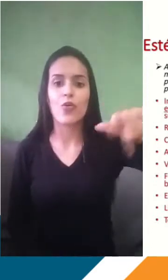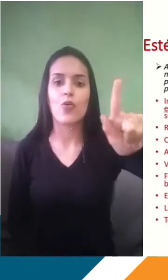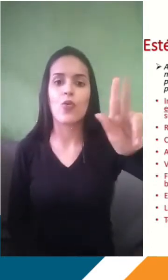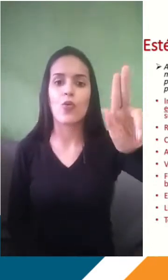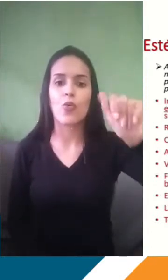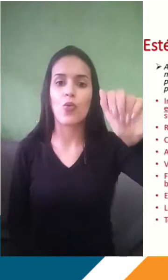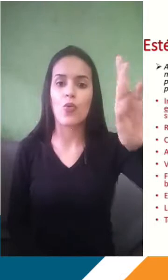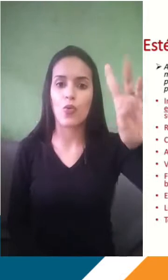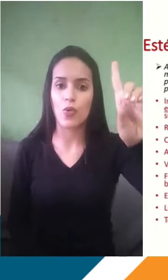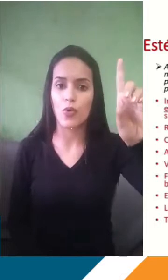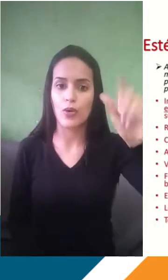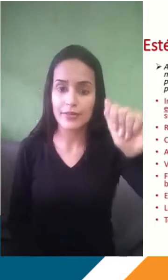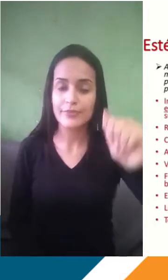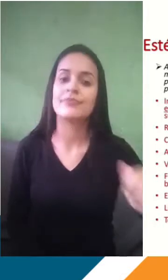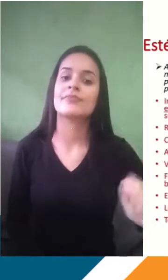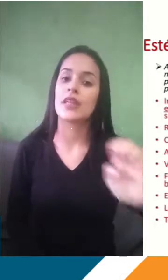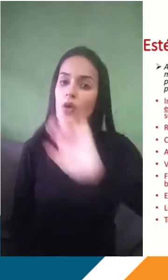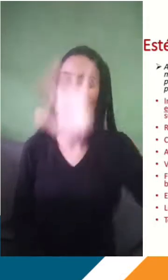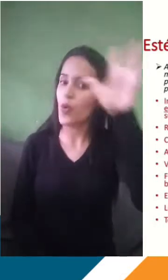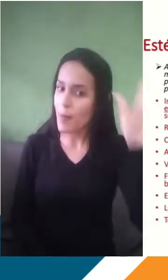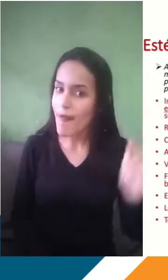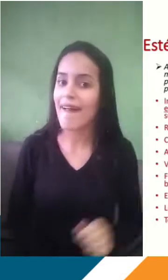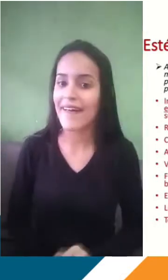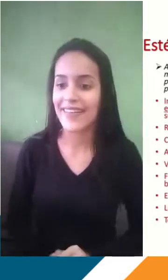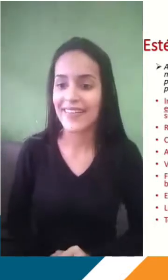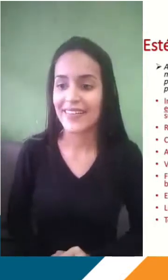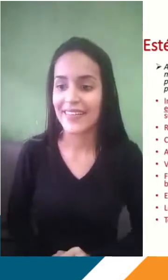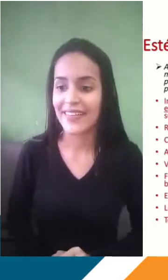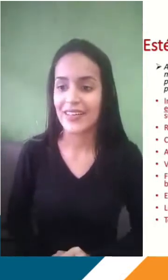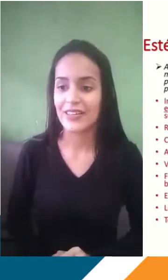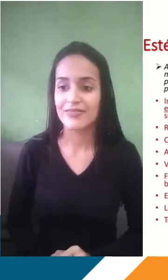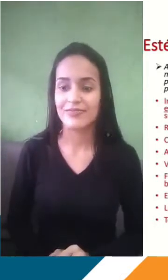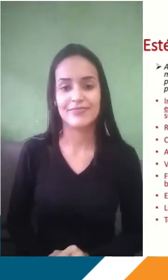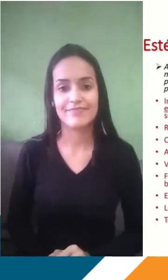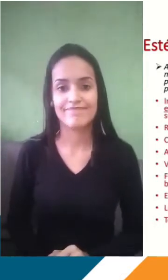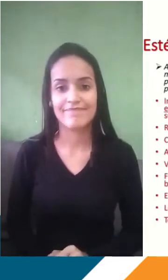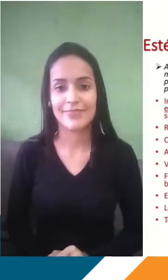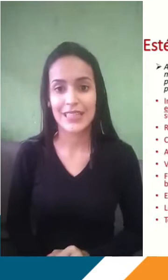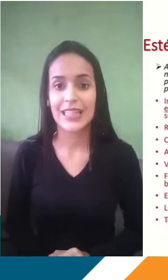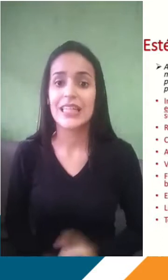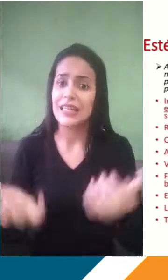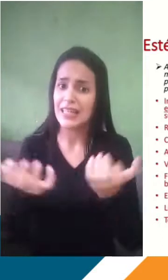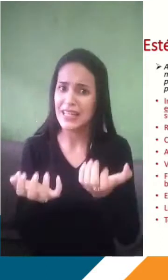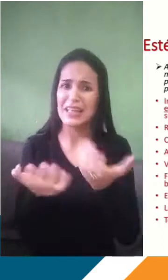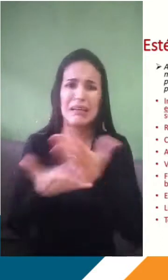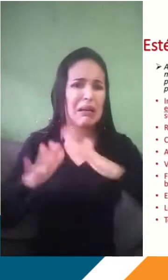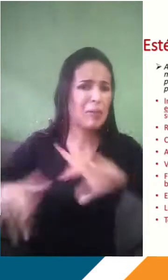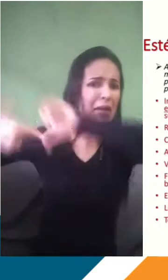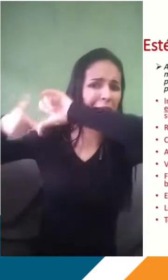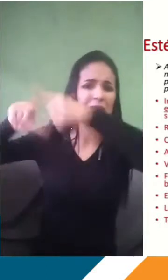A ruptura com o academicismo e tradicionalismo. A crítica ao modelo